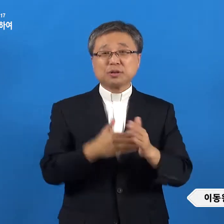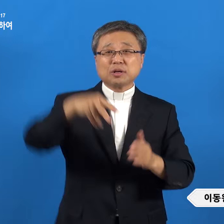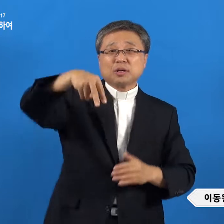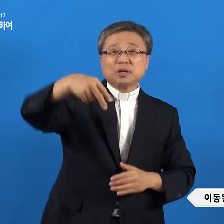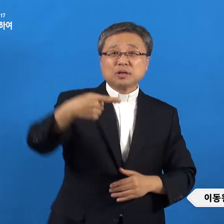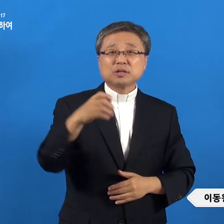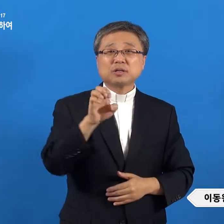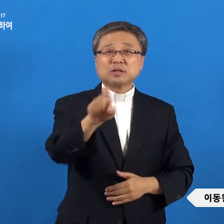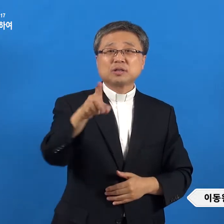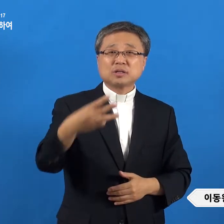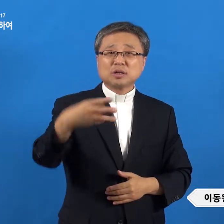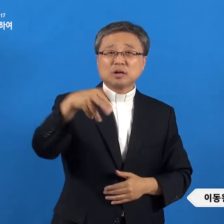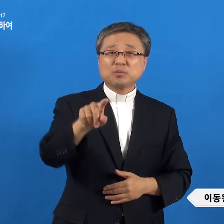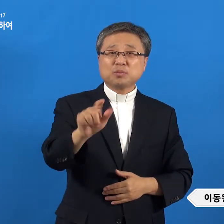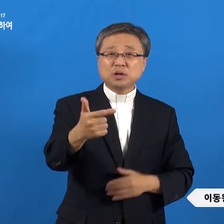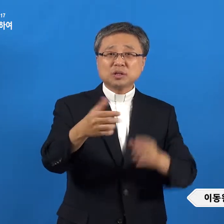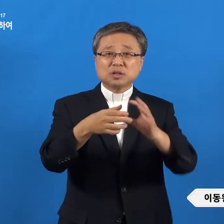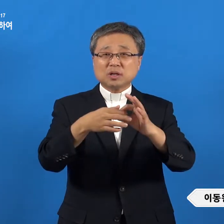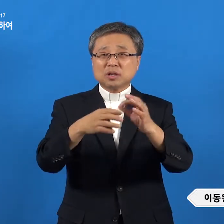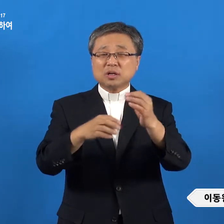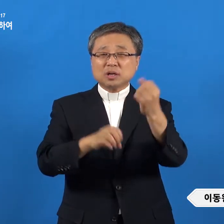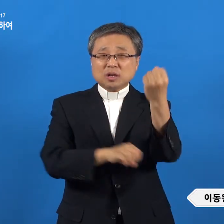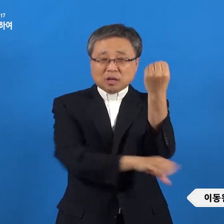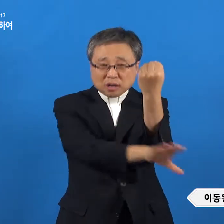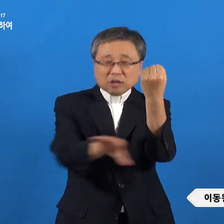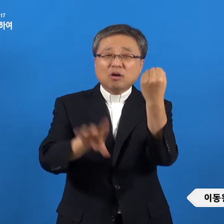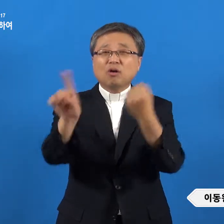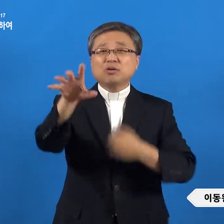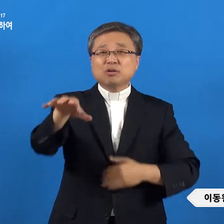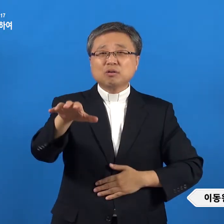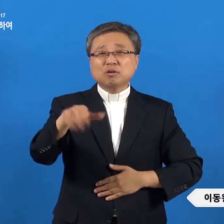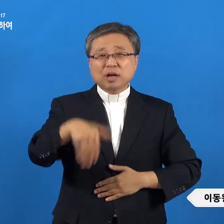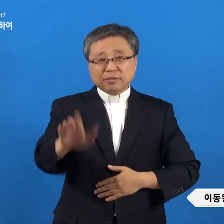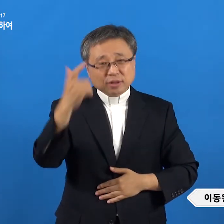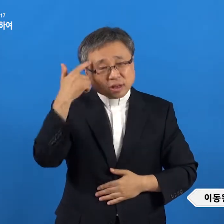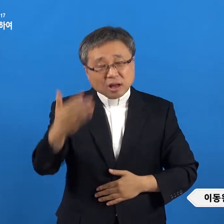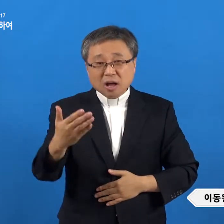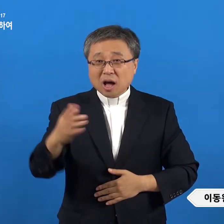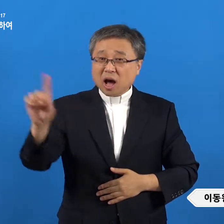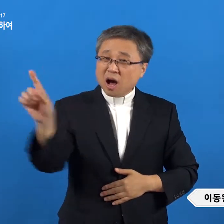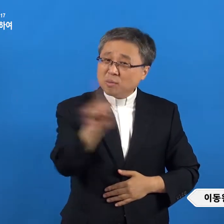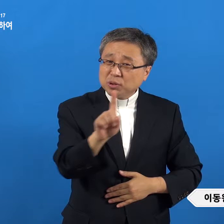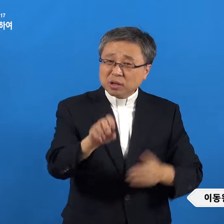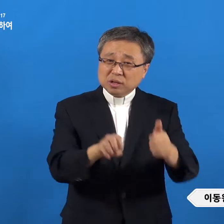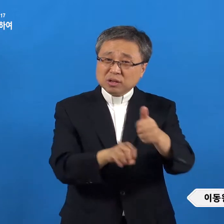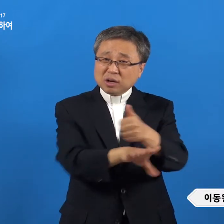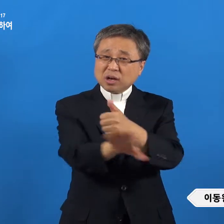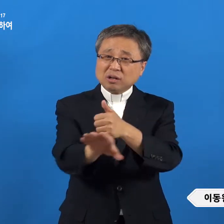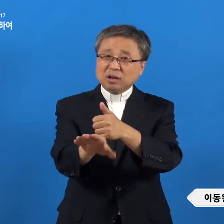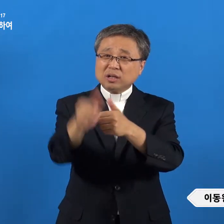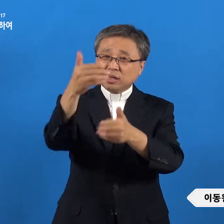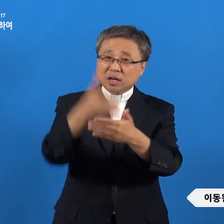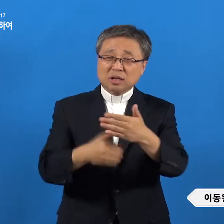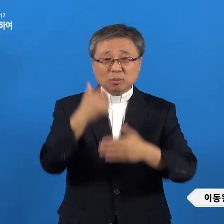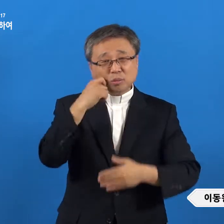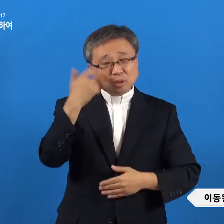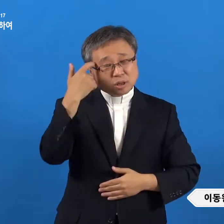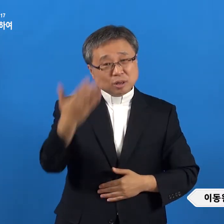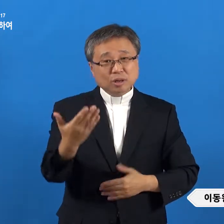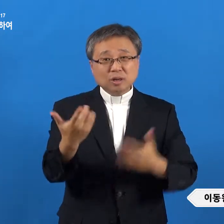스폴전의 영향은 어디에 갔나 이런 생각이 들었어요. 스폴전은 아무것도 영향을 남기지 못했을까? 그러다가 갑자기 또 이런 생각이